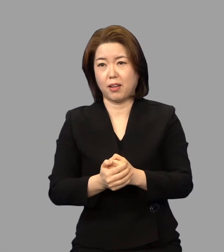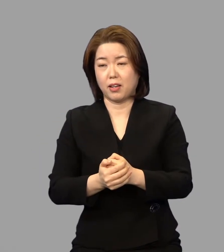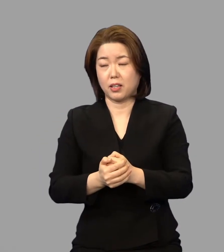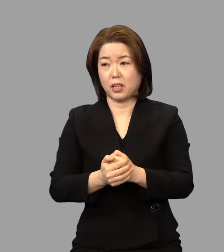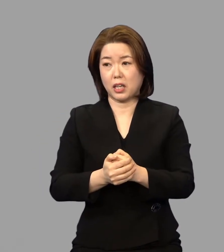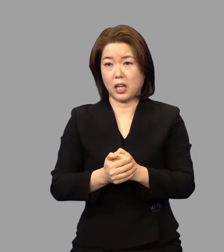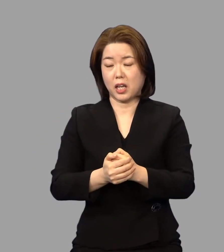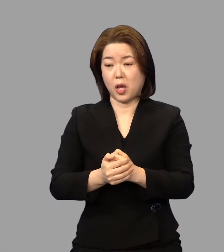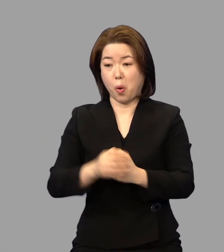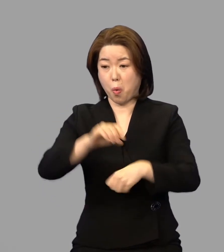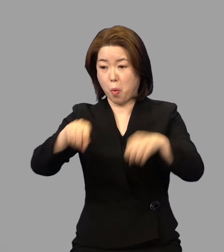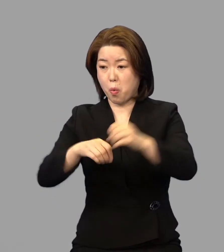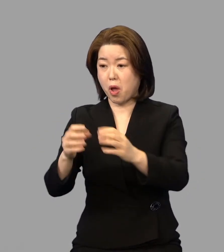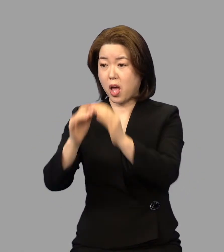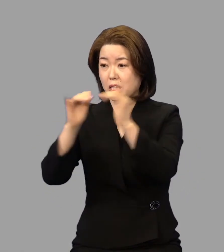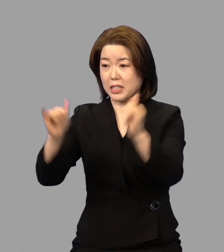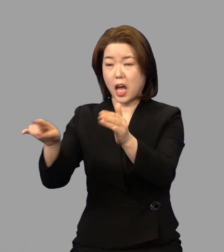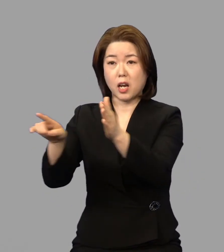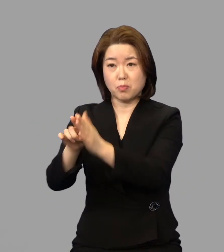사람을 믿고 살았던 것,